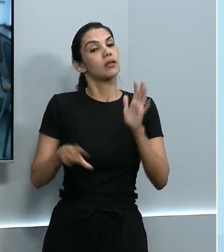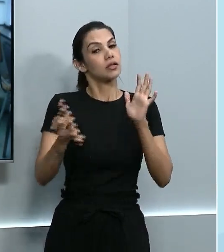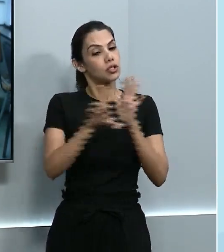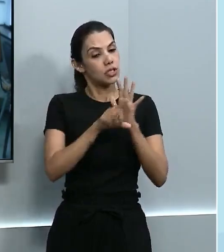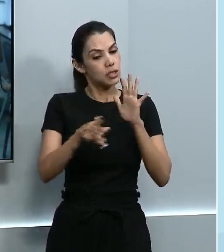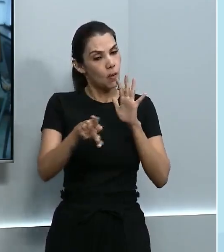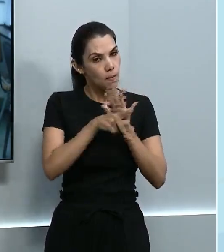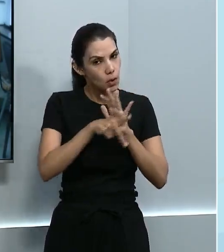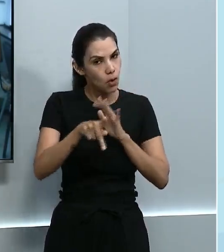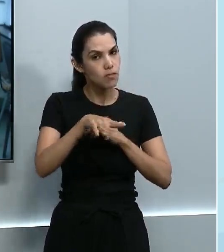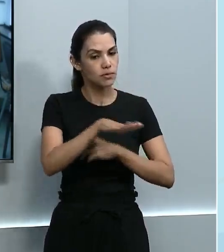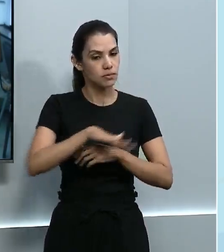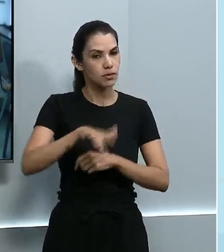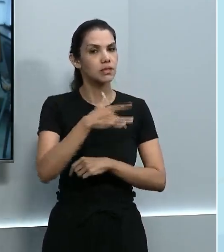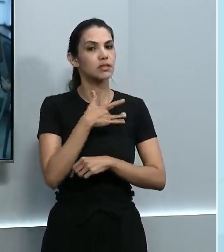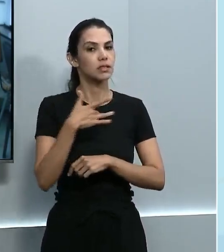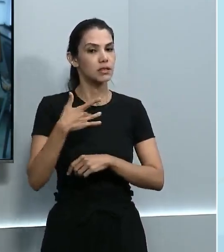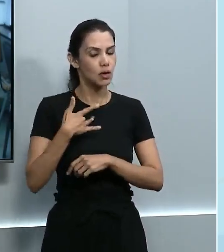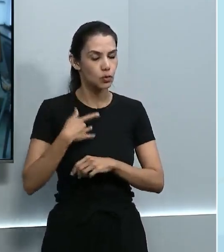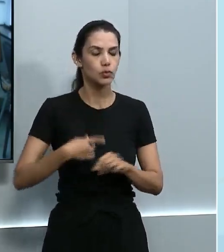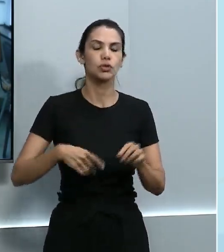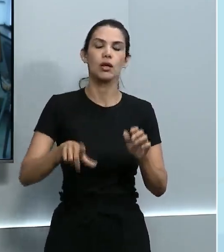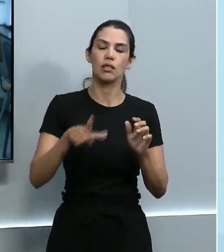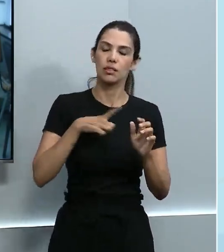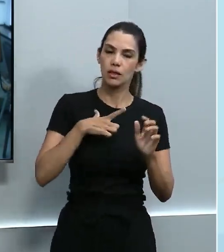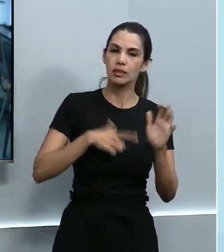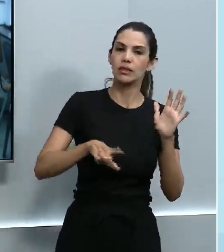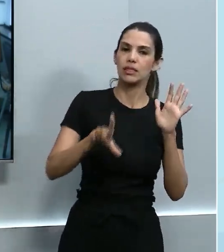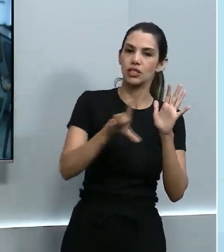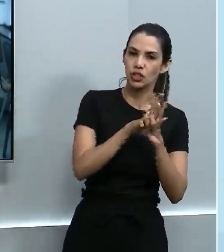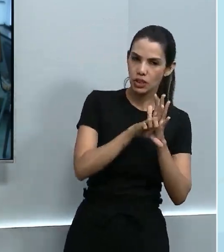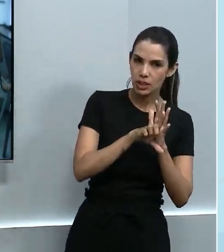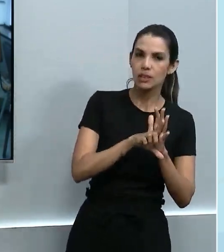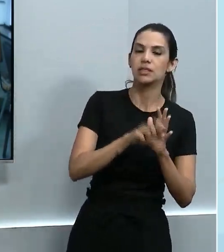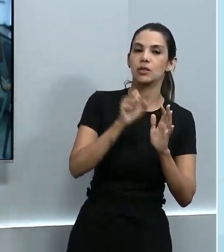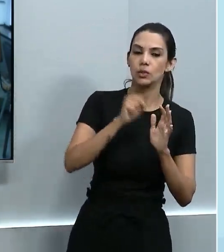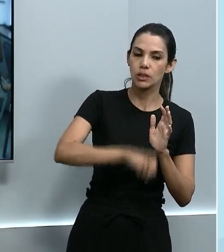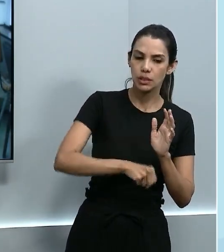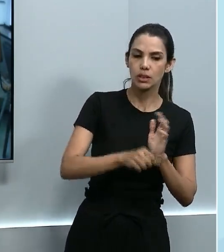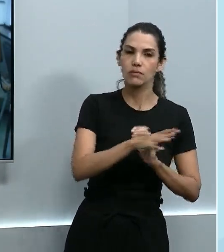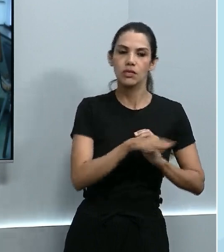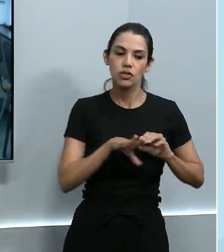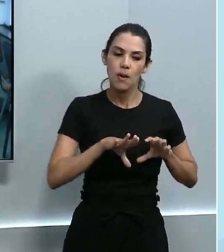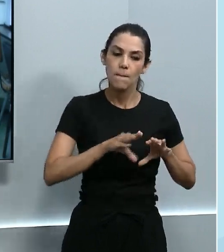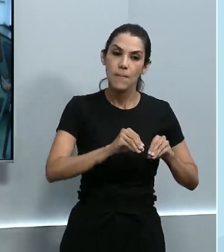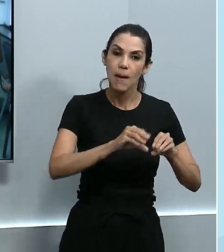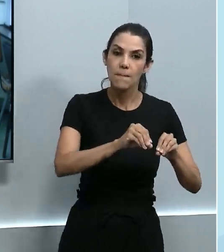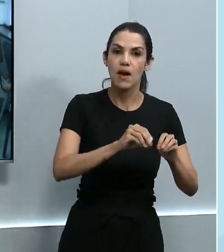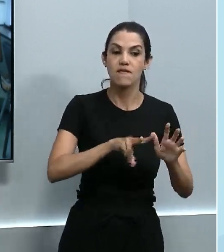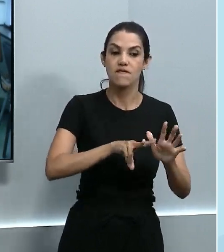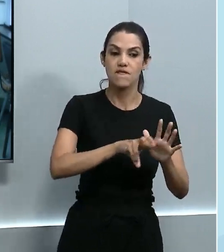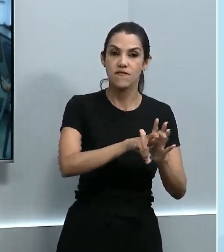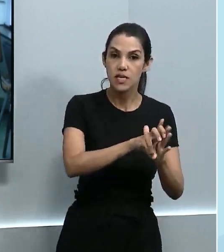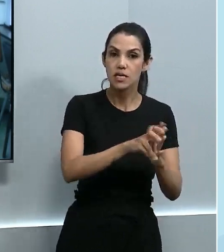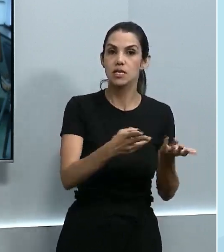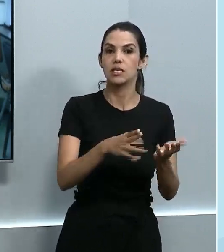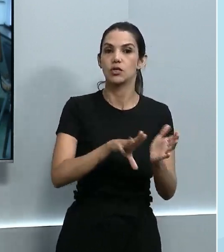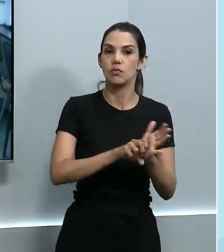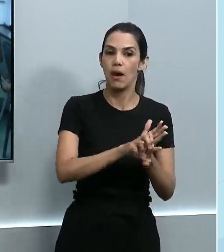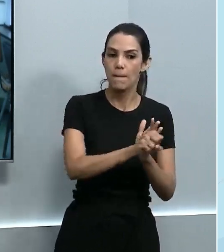Na área da saúde existem algumas legislações, na área dos organismos que são modificados geneticamente também